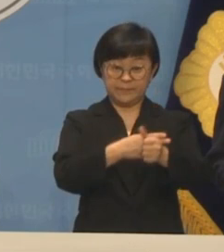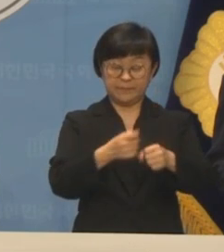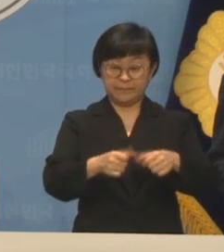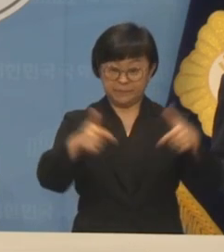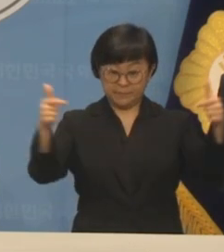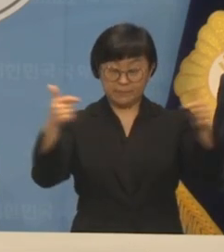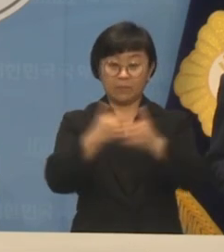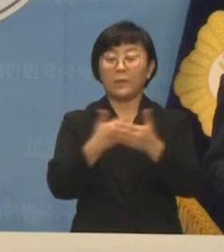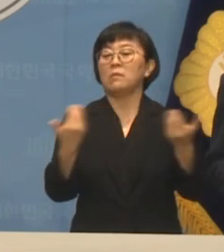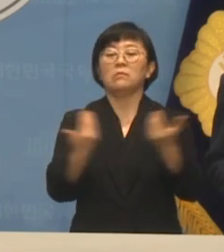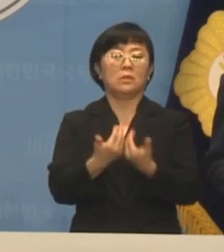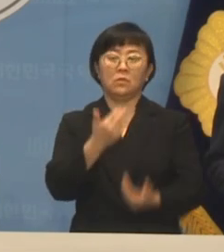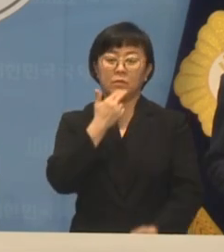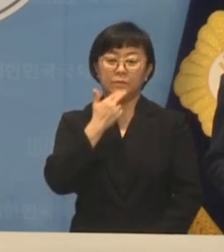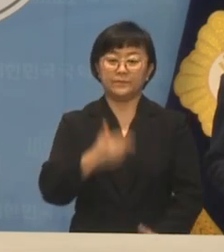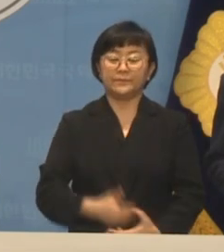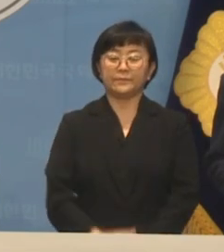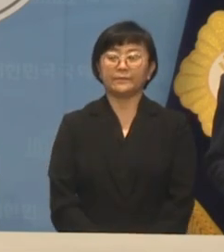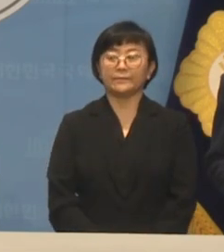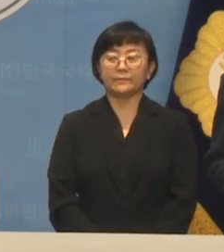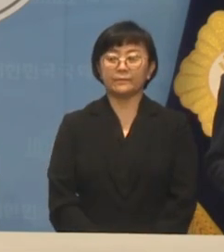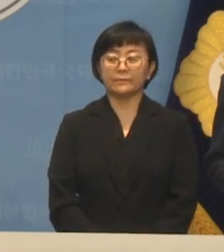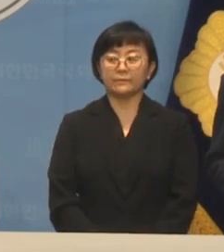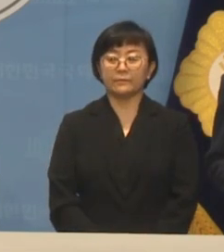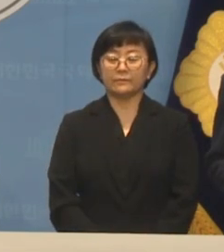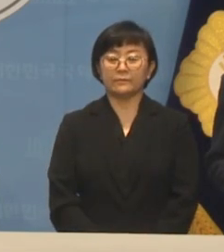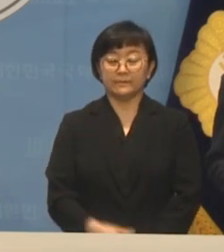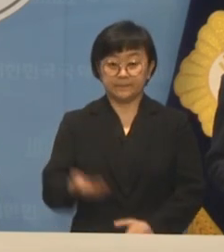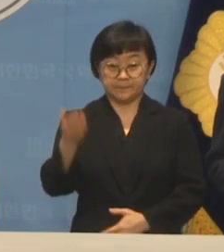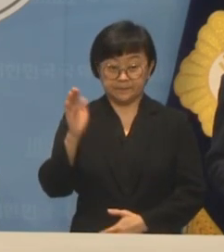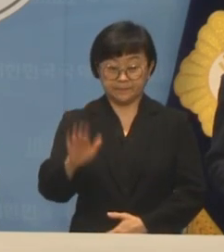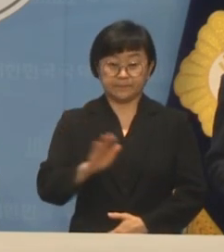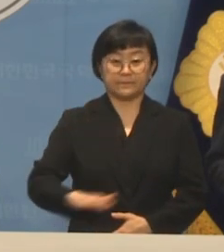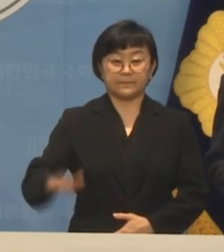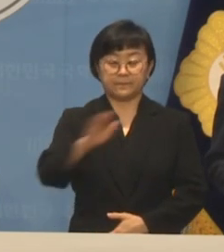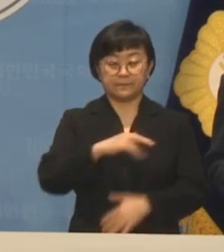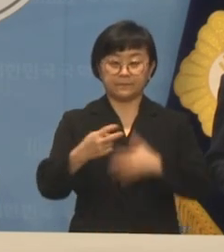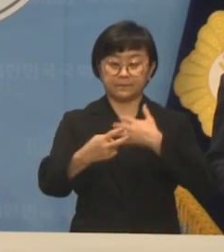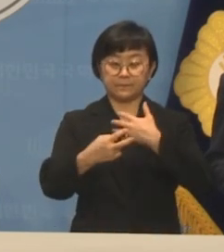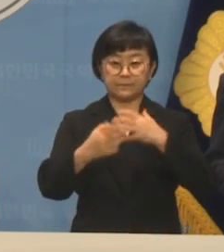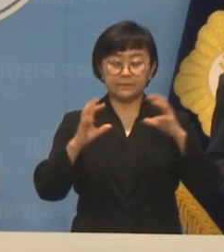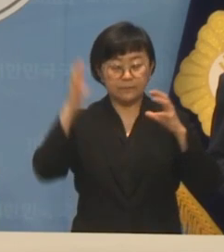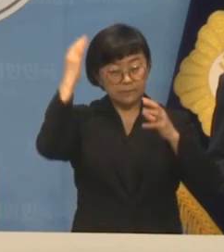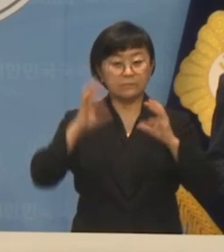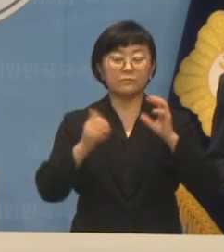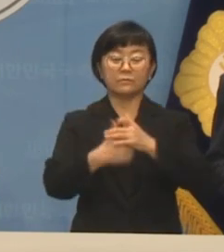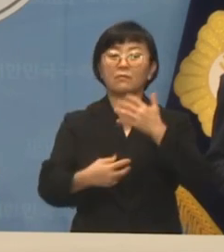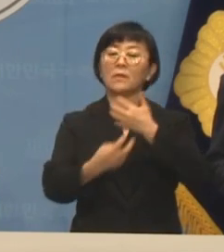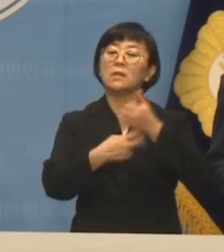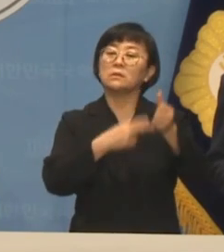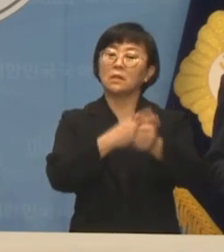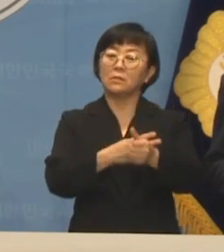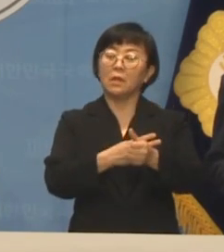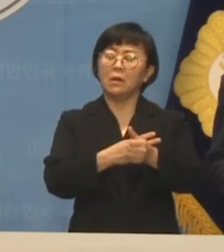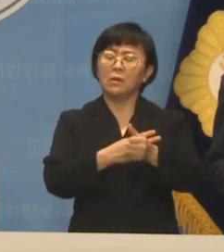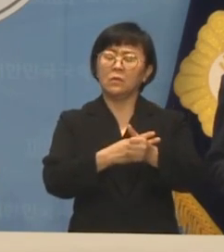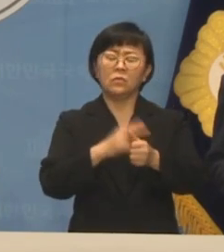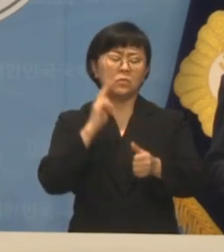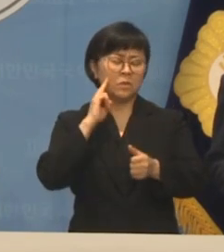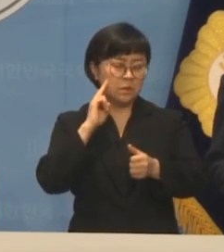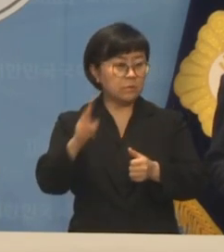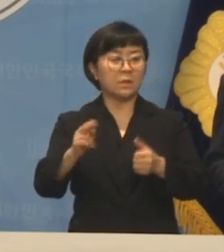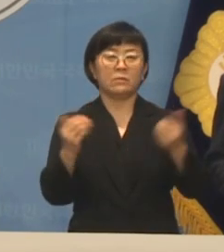증원에 반대하지 않았습니다. 그러나 우리나라 의사만 극렬하게